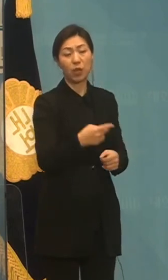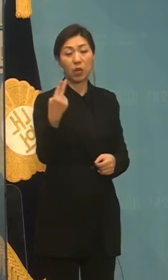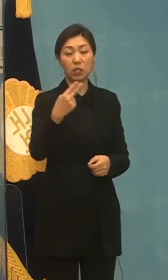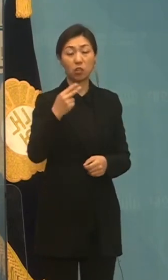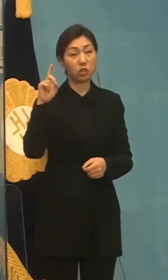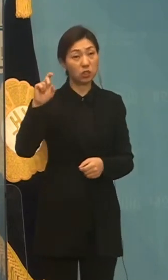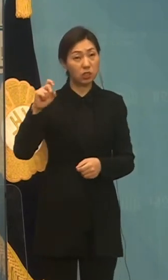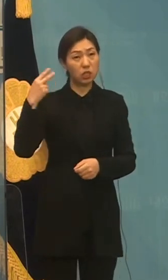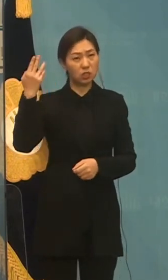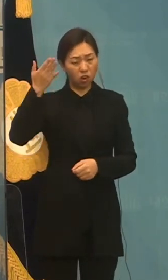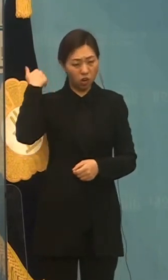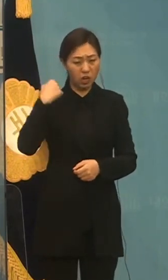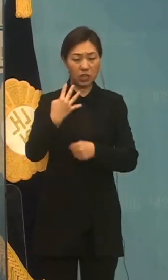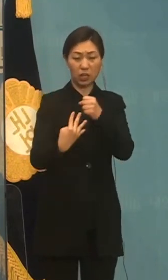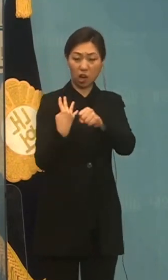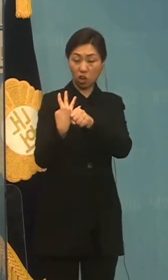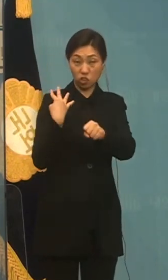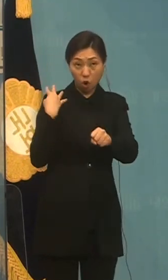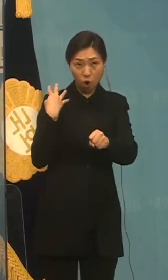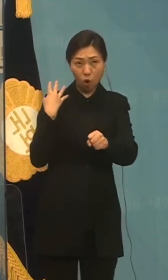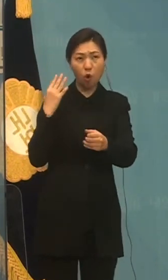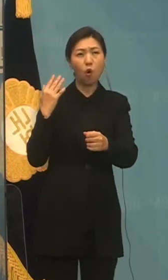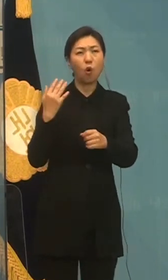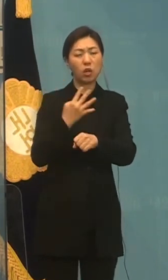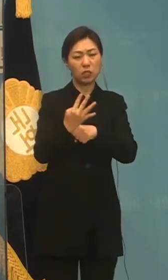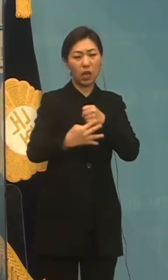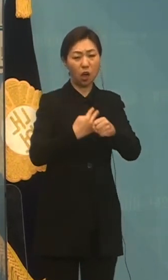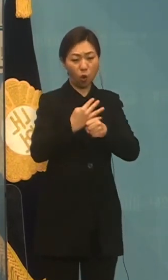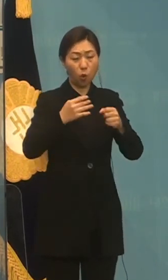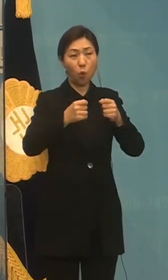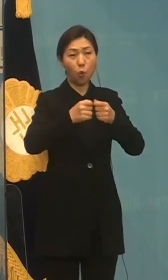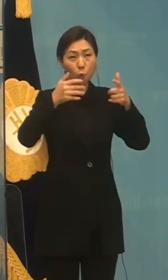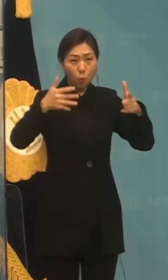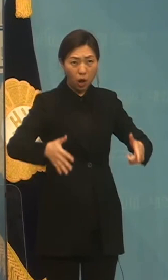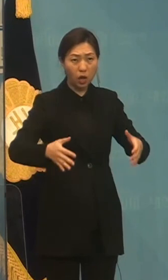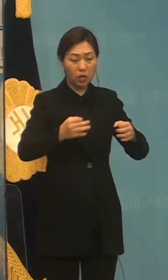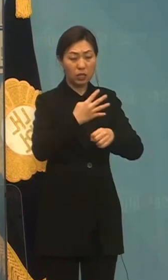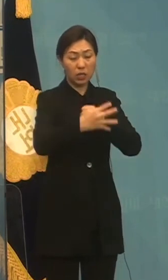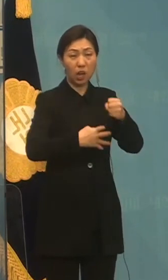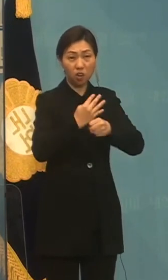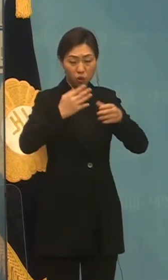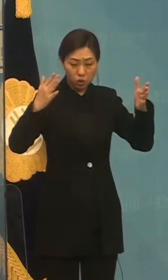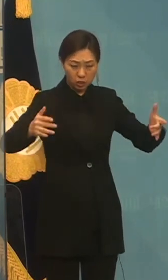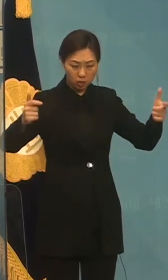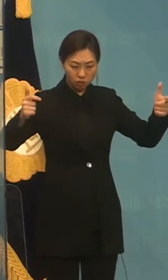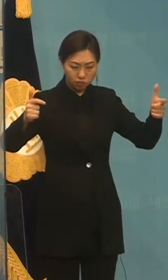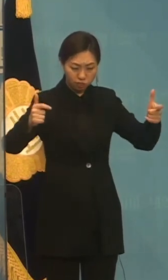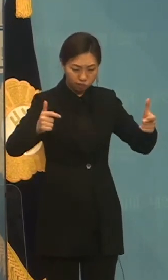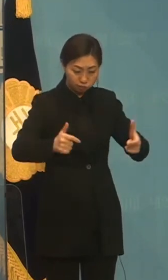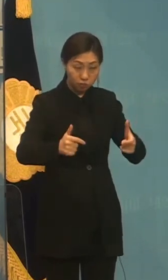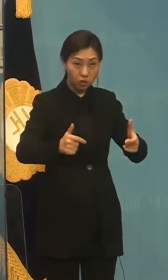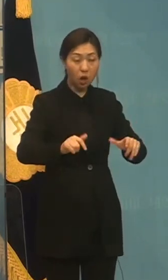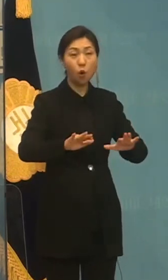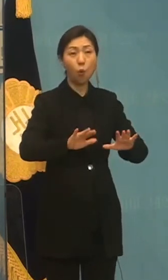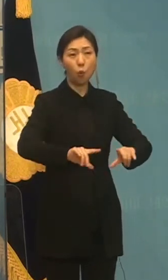이후 매년 감소되던 생산량이 생기 날씨 호조로 5년 만에